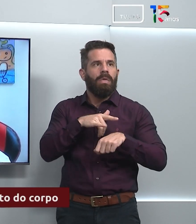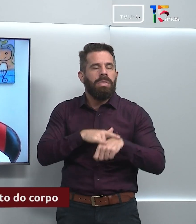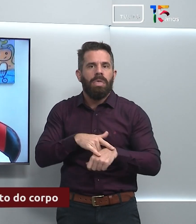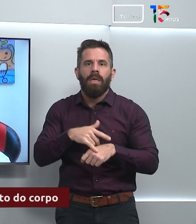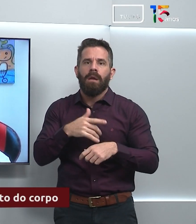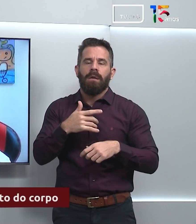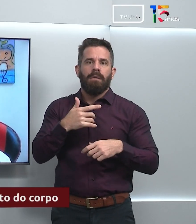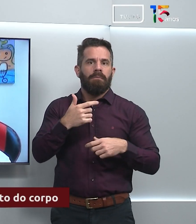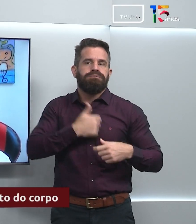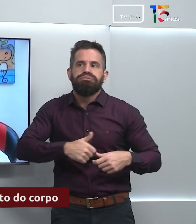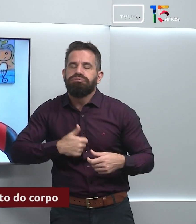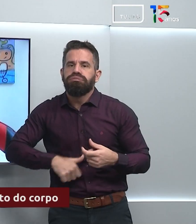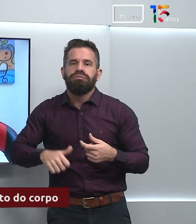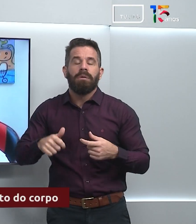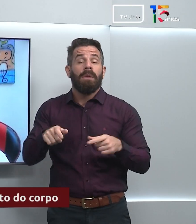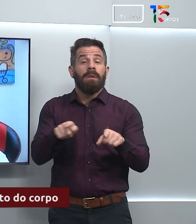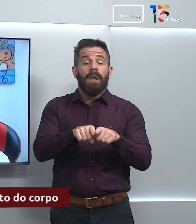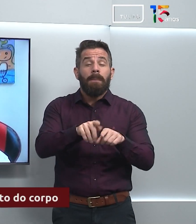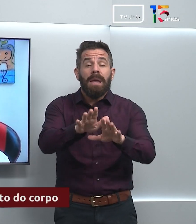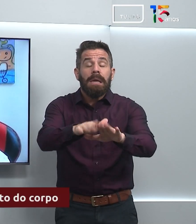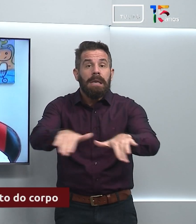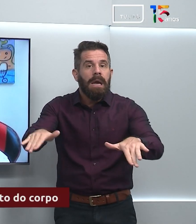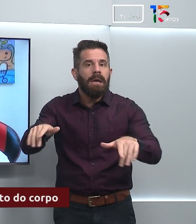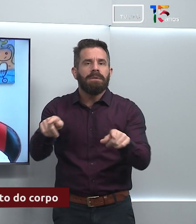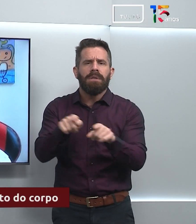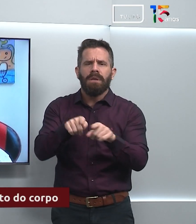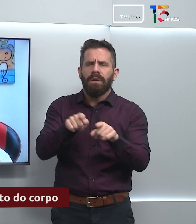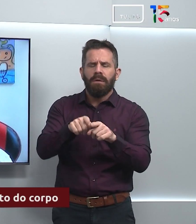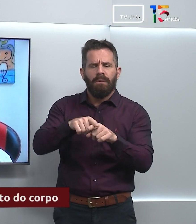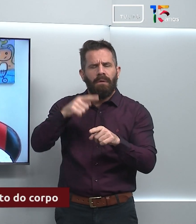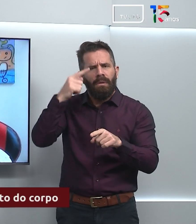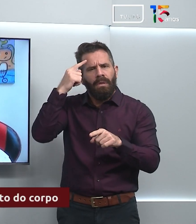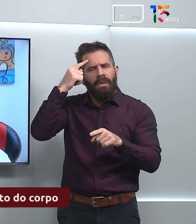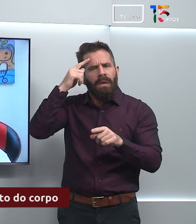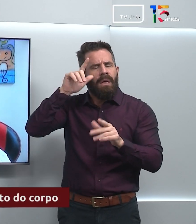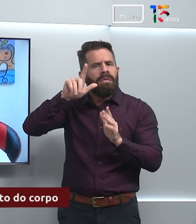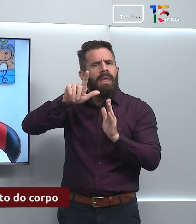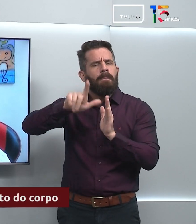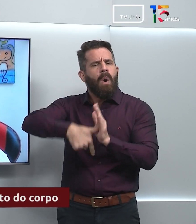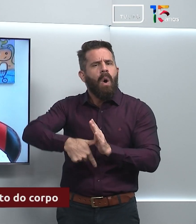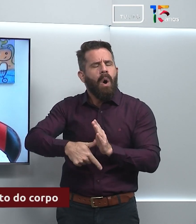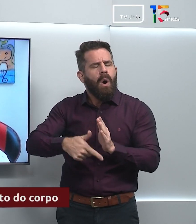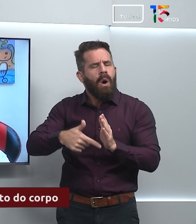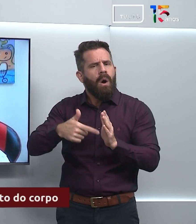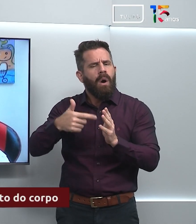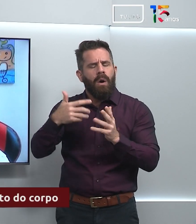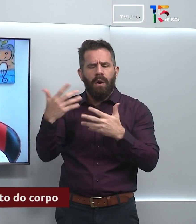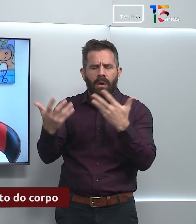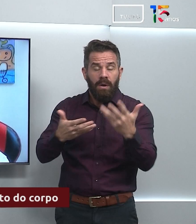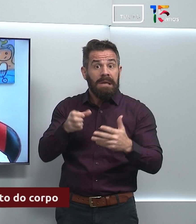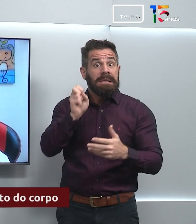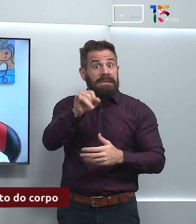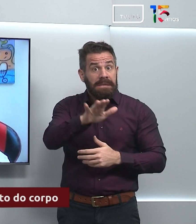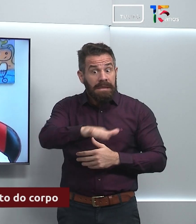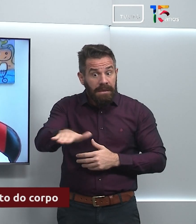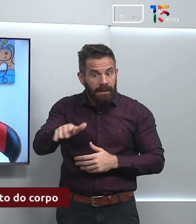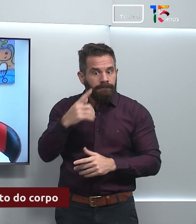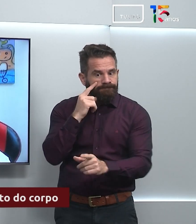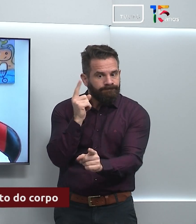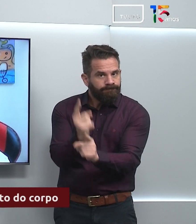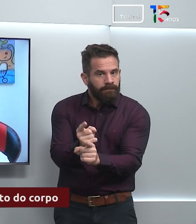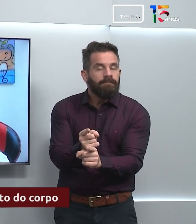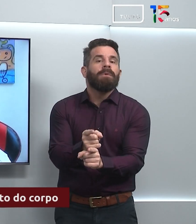bem lento. Nas crianças, inclusive, isso é um alerta muito importante, a falta de hormônio tireoidiano na infância pode levar a uma